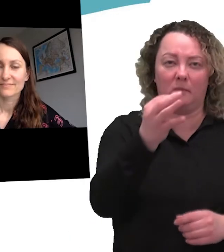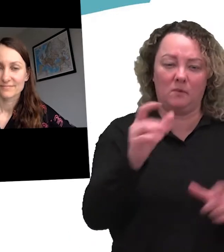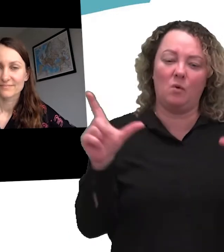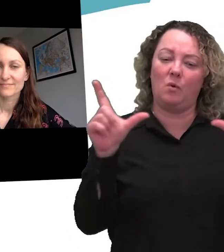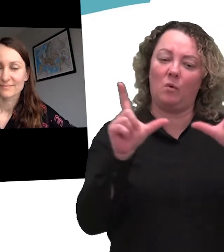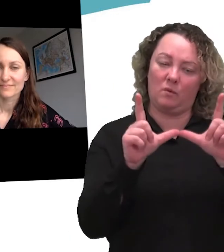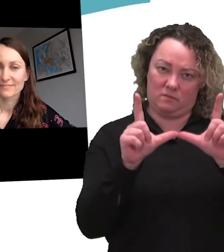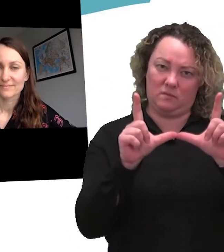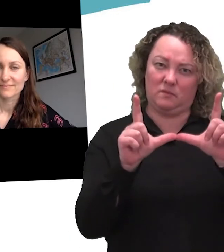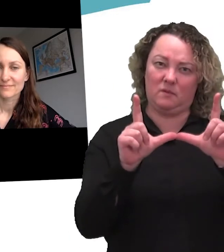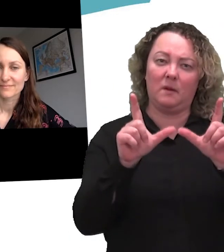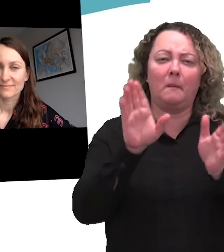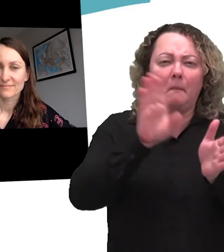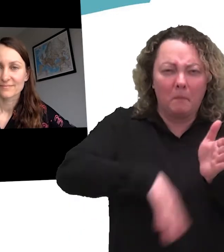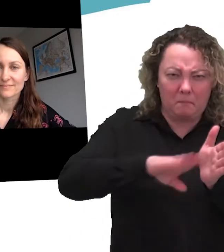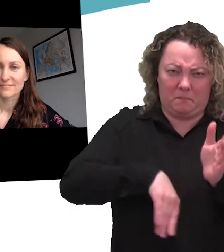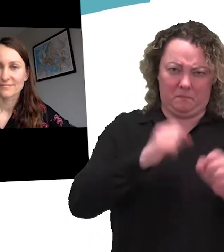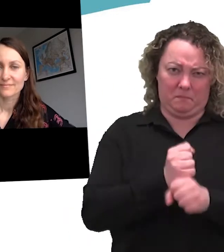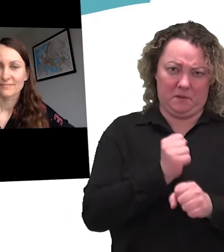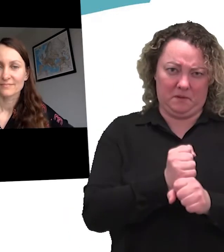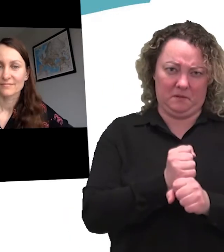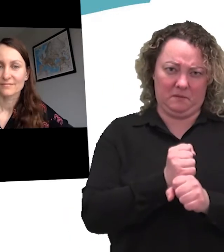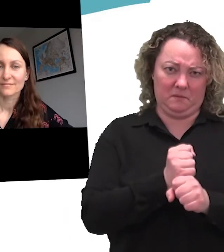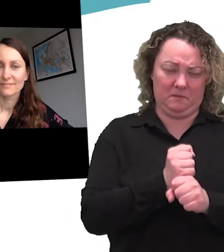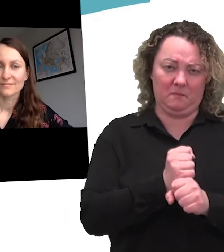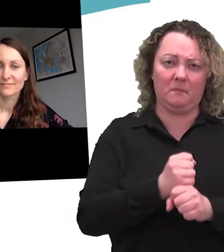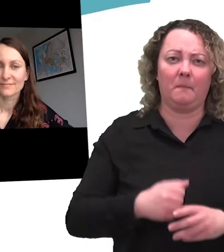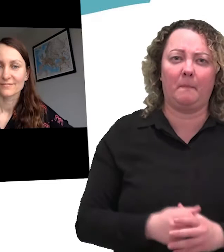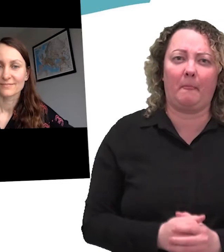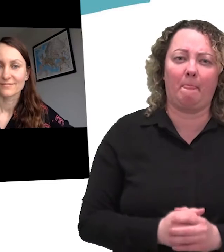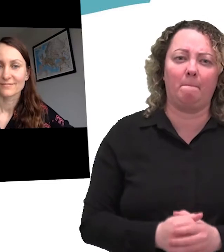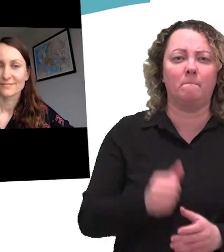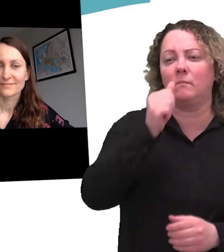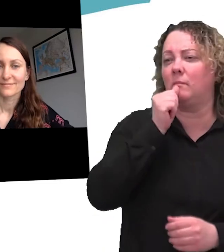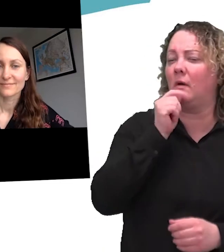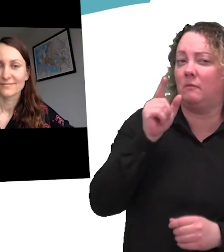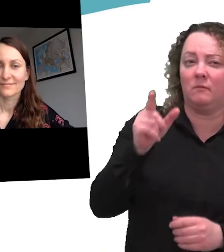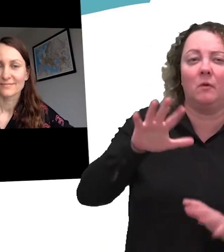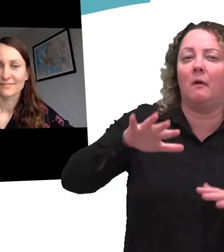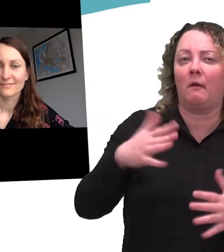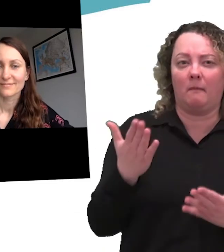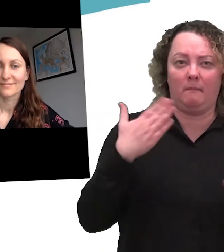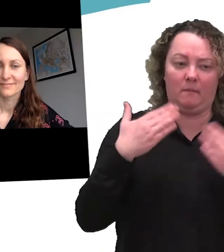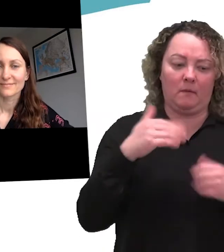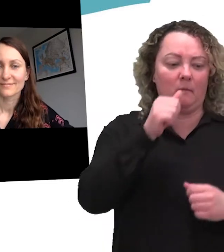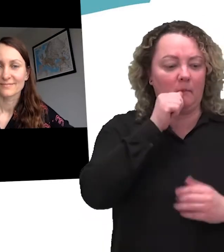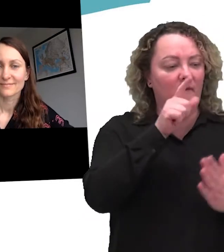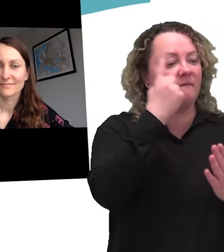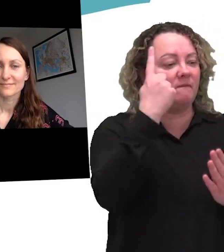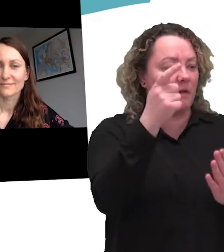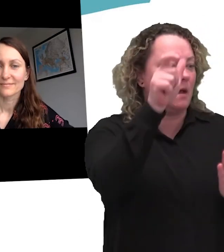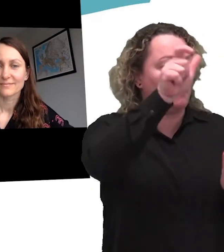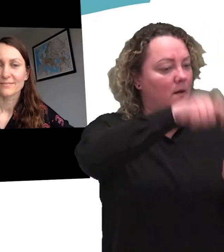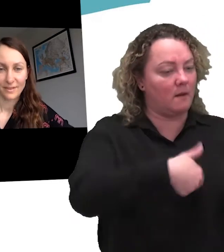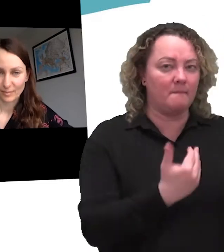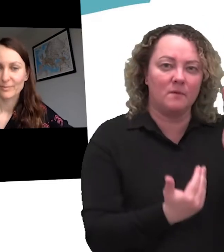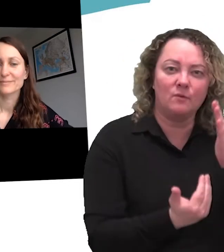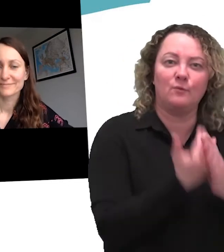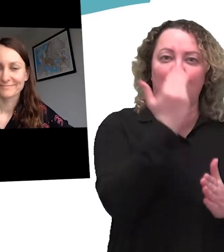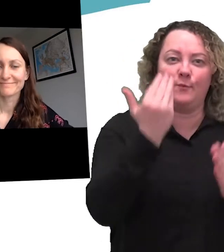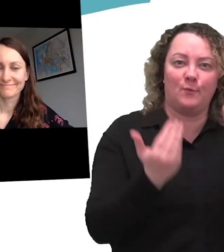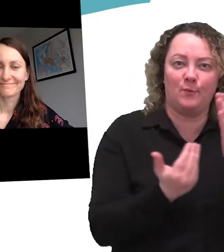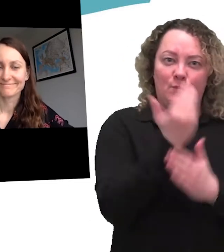susipaprastinti. Na, pavyzdžiui, Renata, kaip jums skamba išbandyti vieną receptą per savaitę? Ar tai įgyvendinam, atrodo?